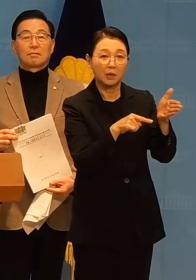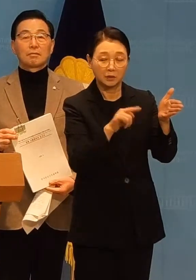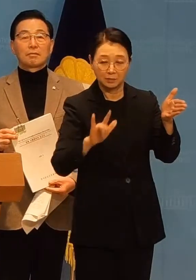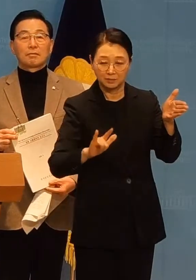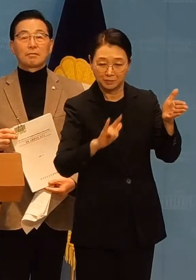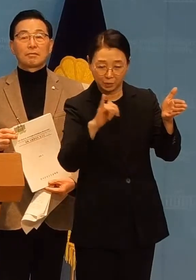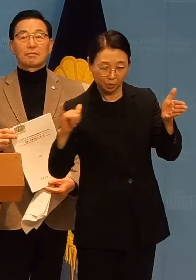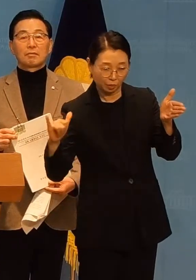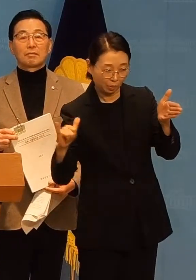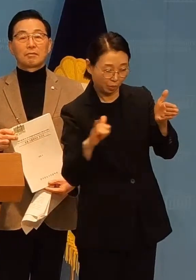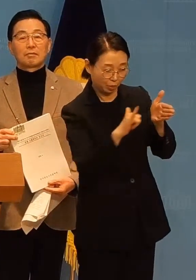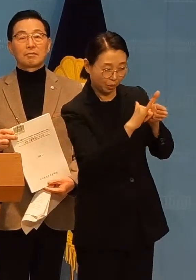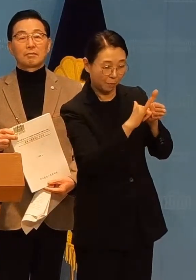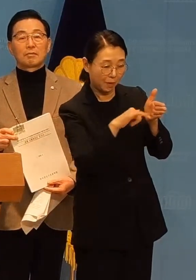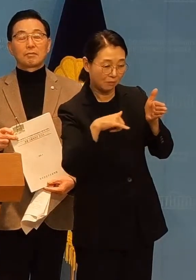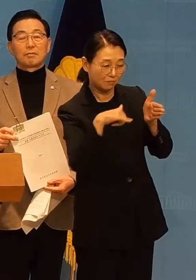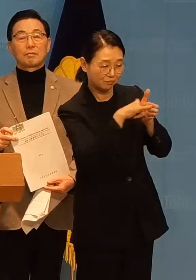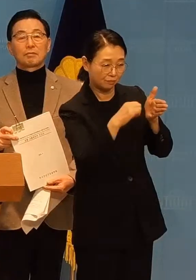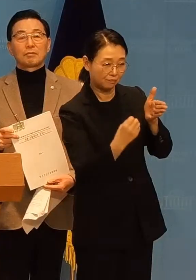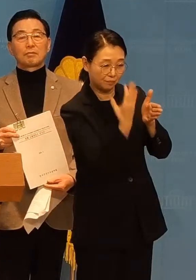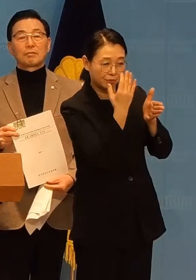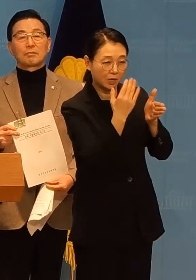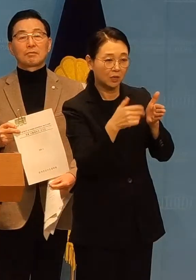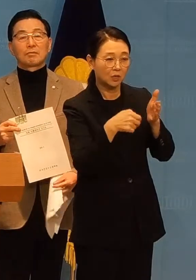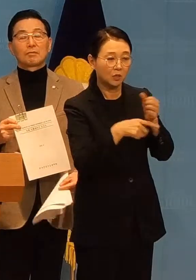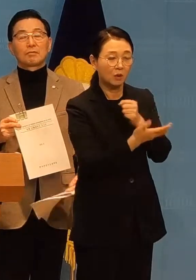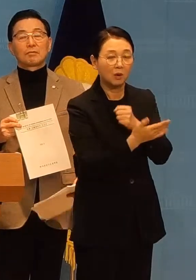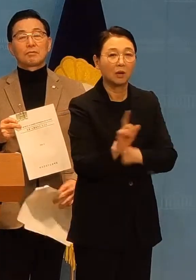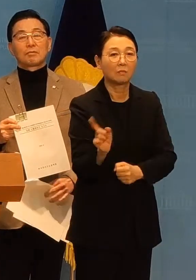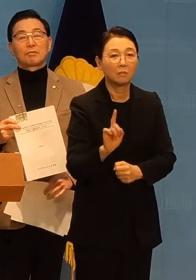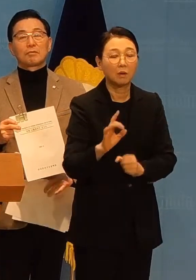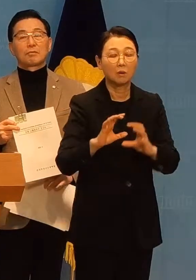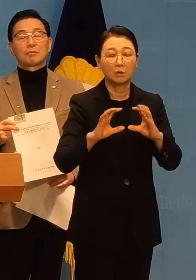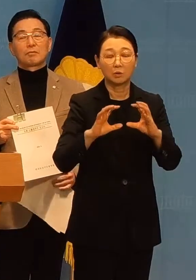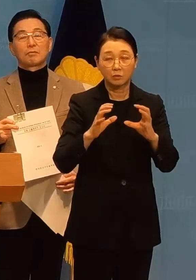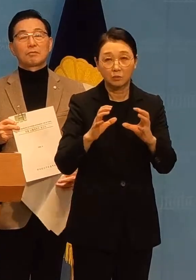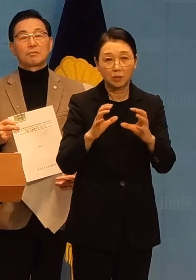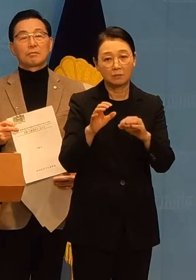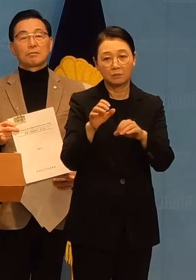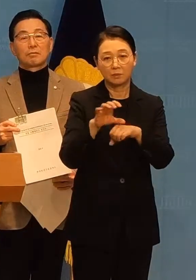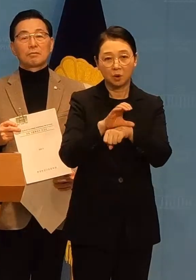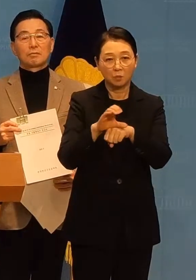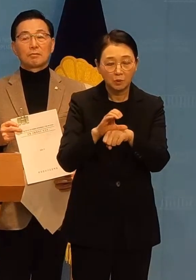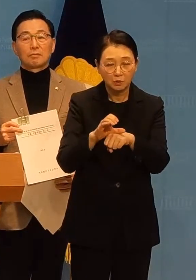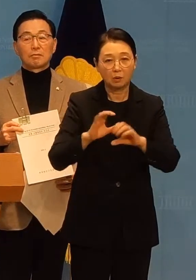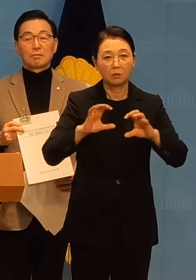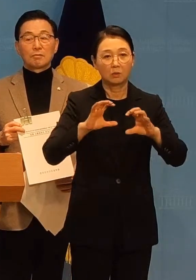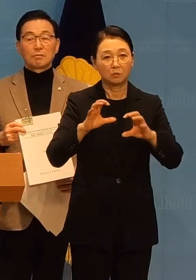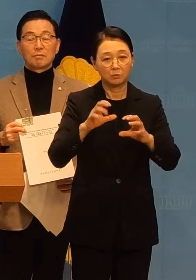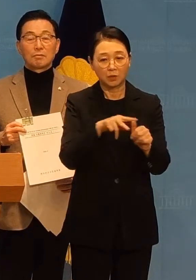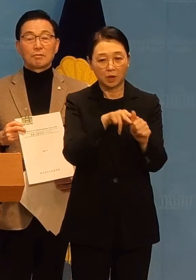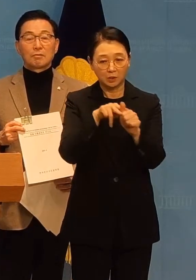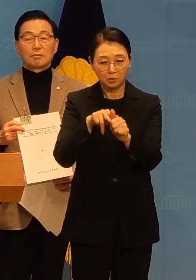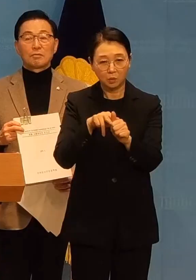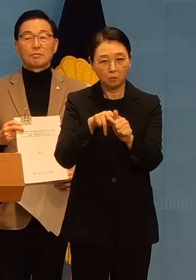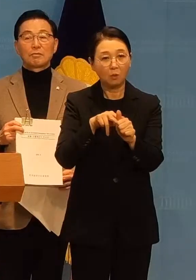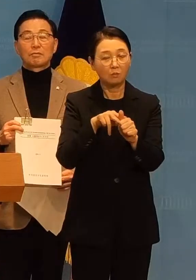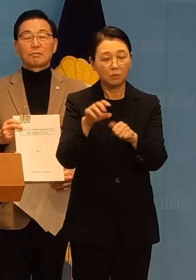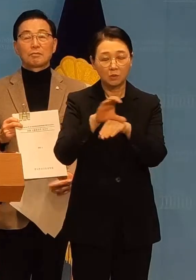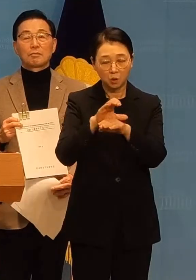참사에 구체적으로 어떤 영향을 끼쳤는지에 대해 국가 슈퍼컴퓨터와 국가수 자료를 활용해